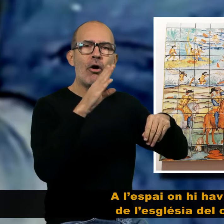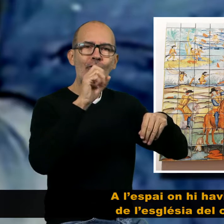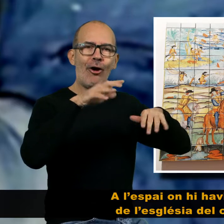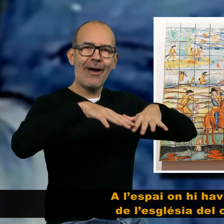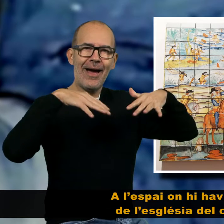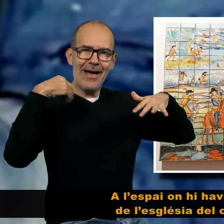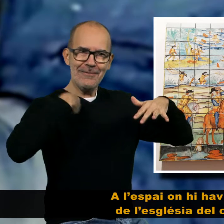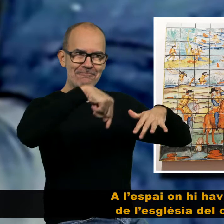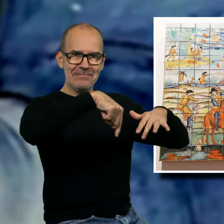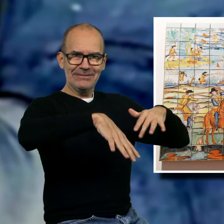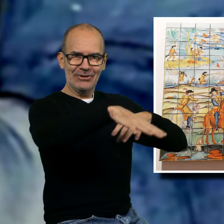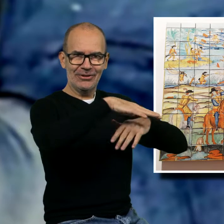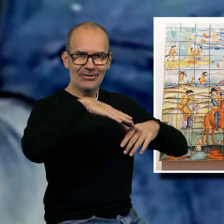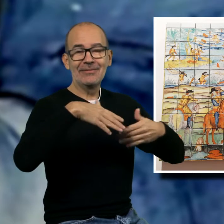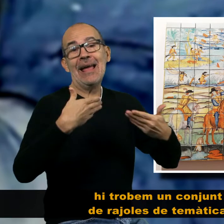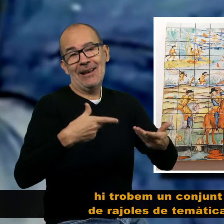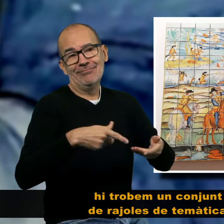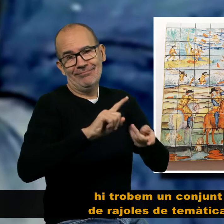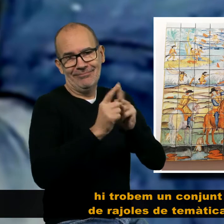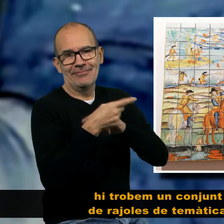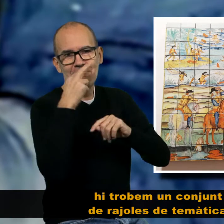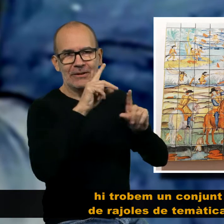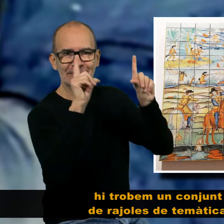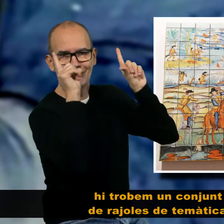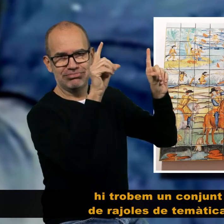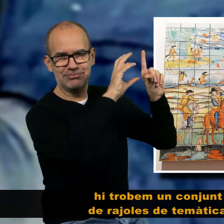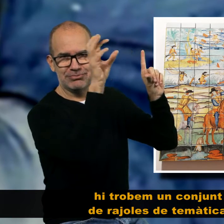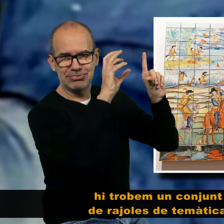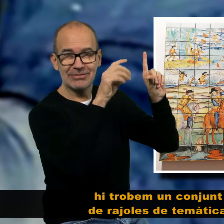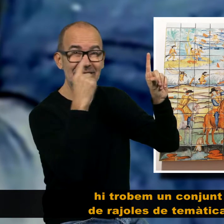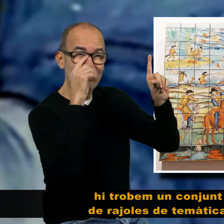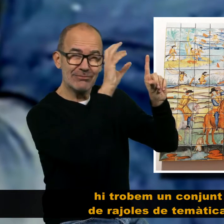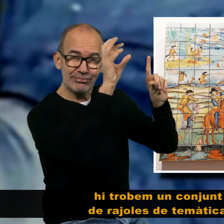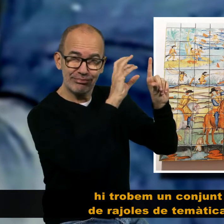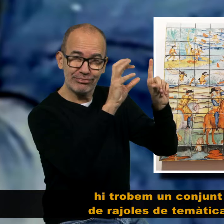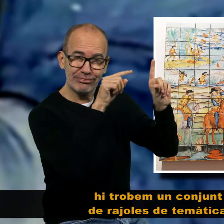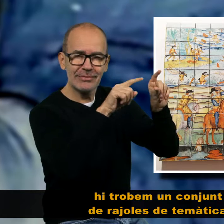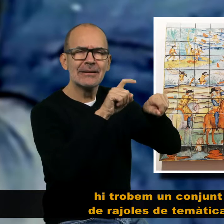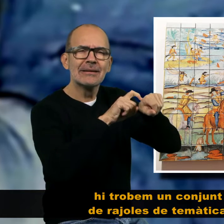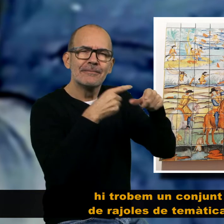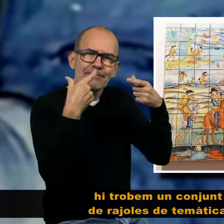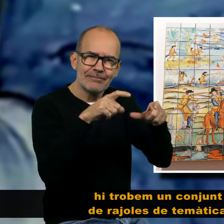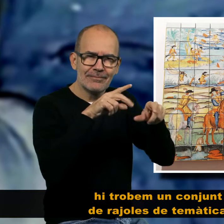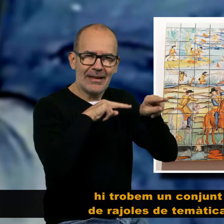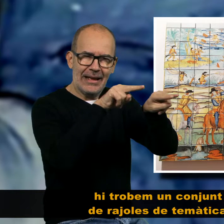A l'espai on hi havia el cor de l'església del convent, hi trobem un conjunt de plafons de rajoles de temàtica